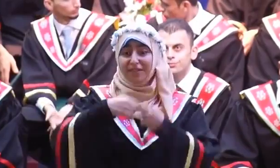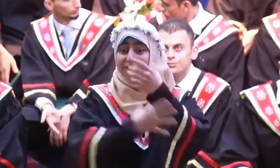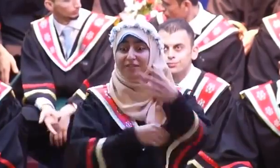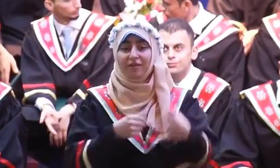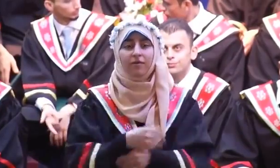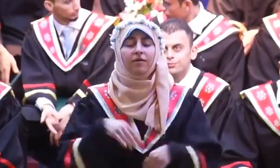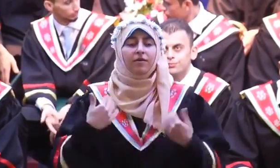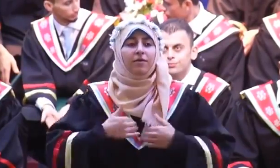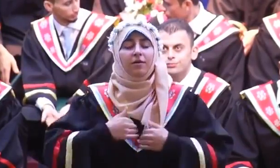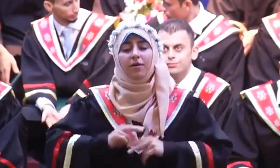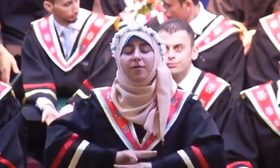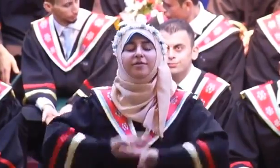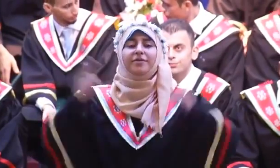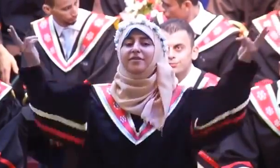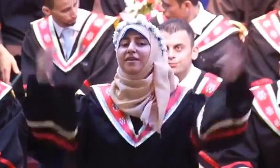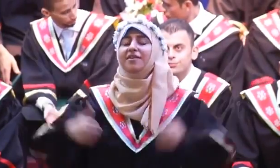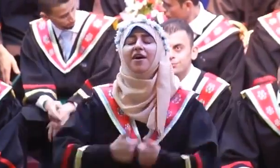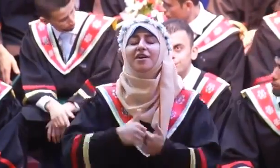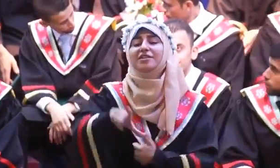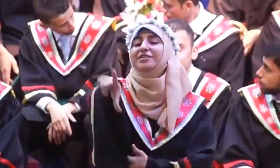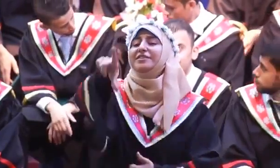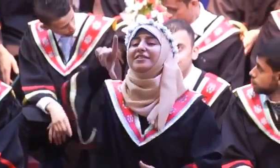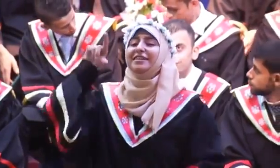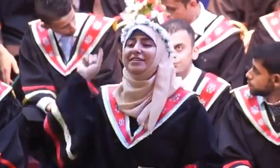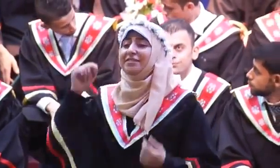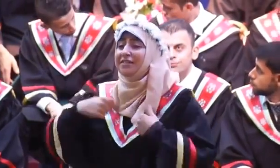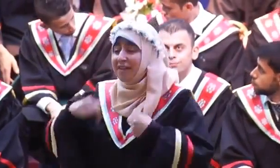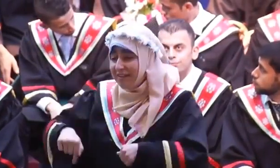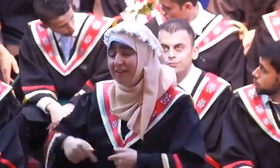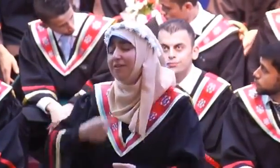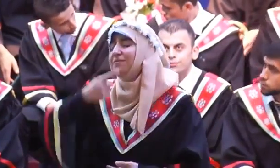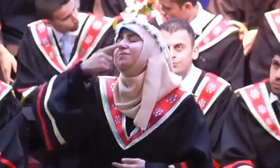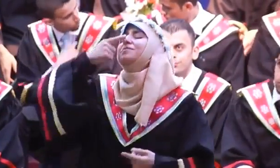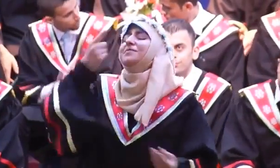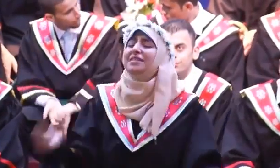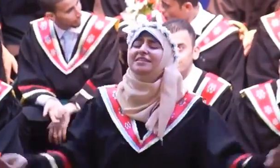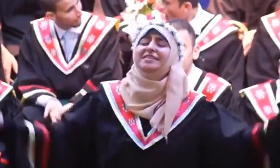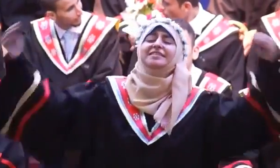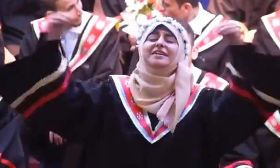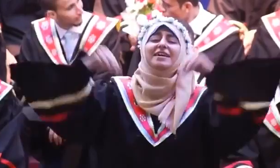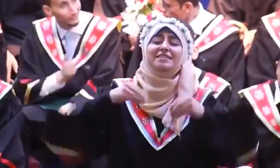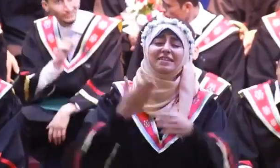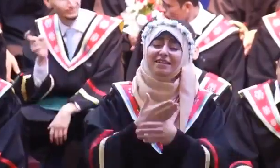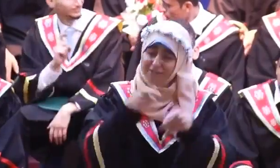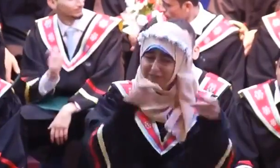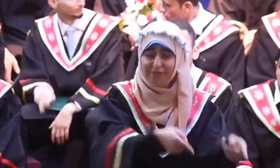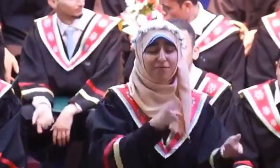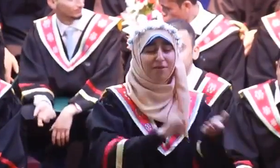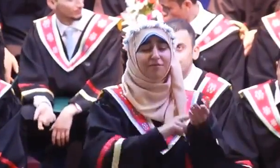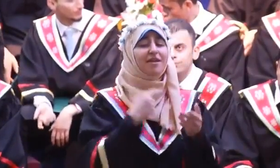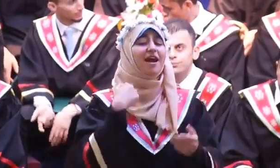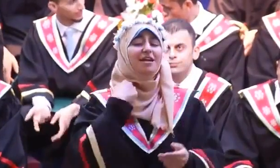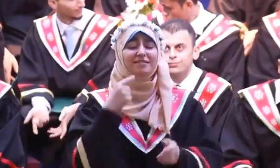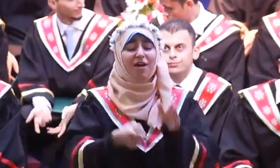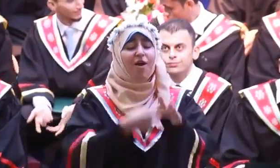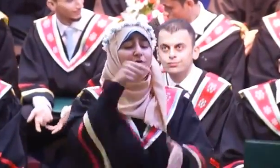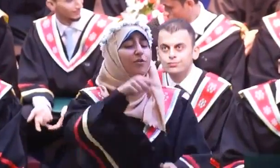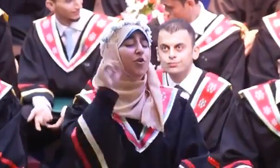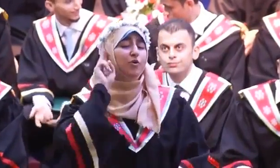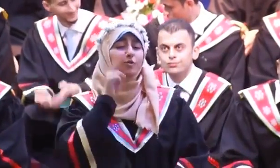الرافع للثانوية فتغير شعوري وزاد طموحي وزاد كل حماسي بالتعليم، لأنه